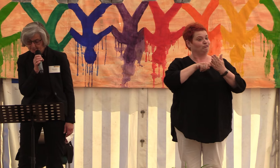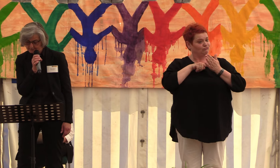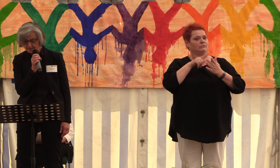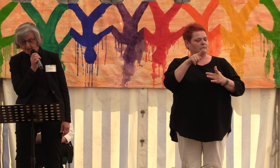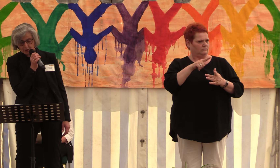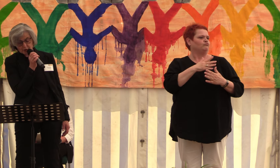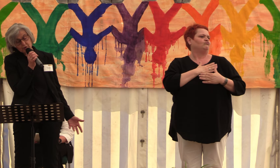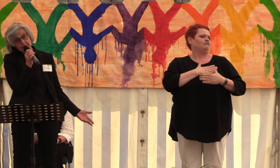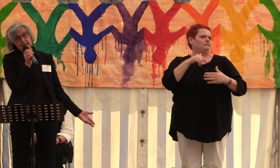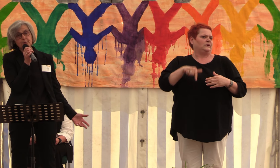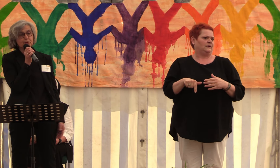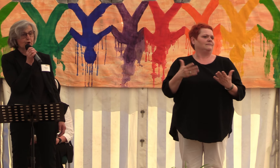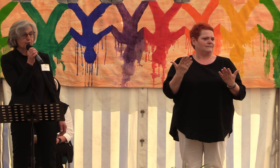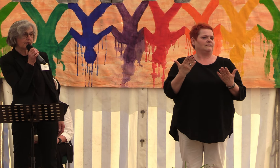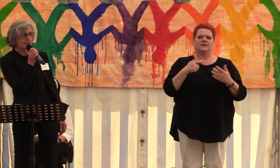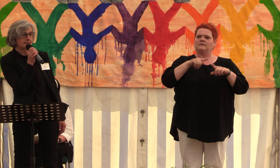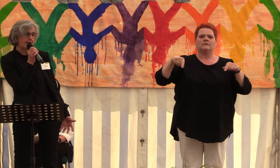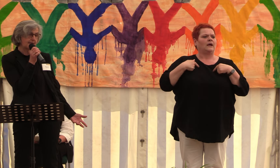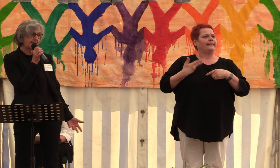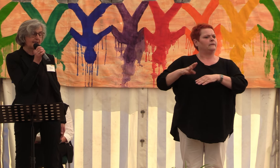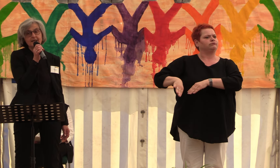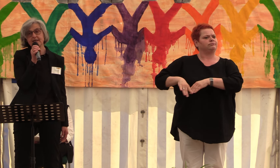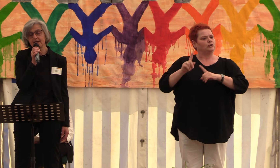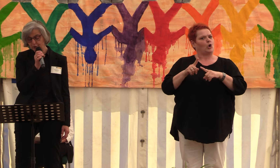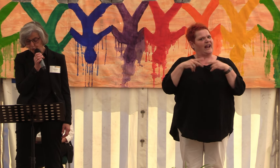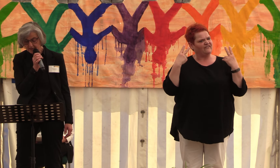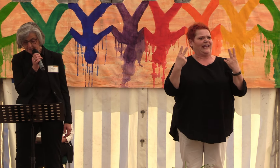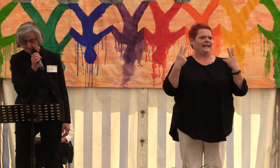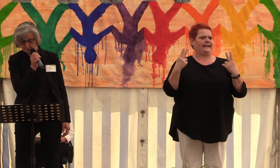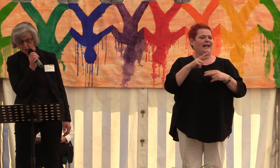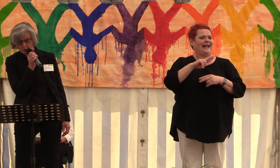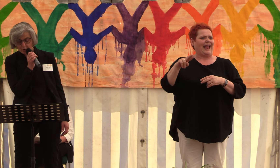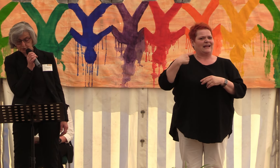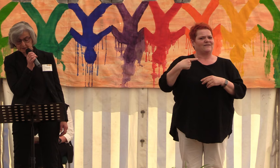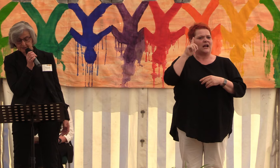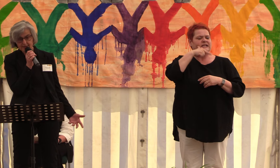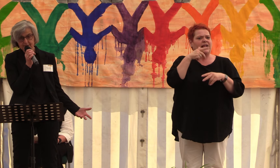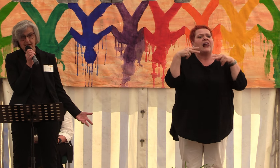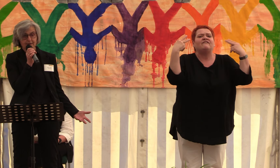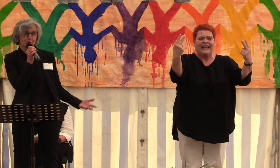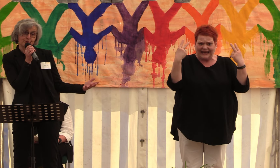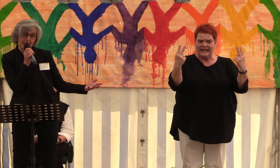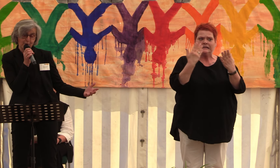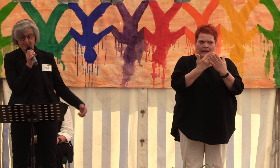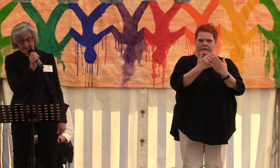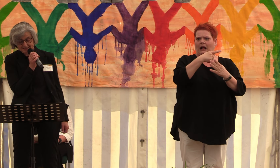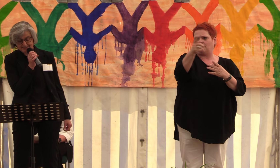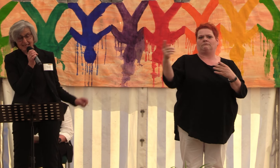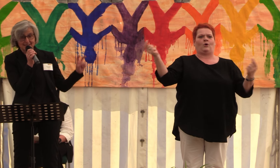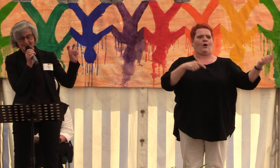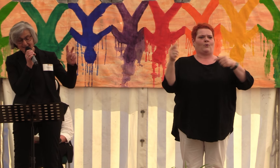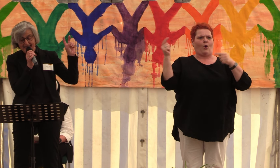uns doch, welche Bedeutung Regenswagner-Zell hier in der Region hat und zum Teil über